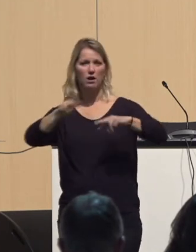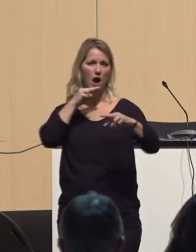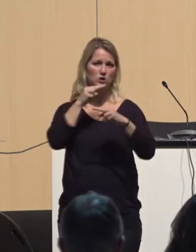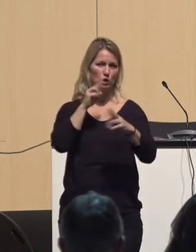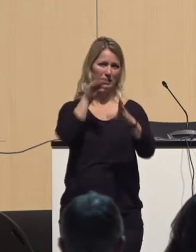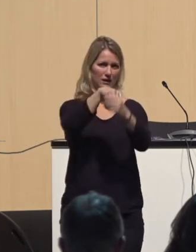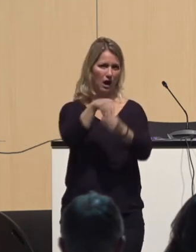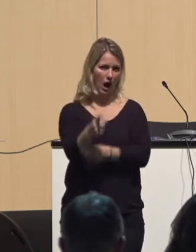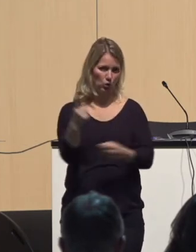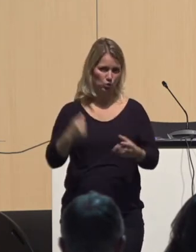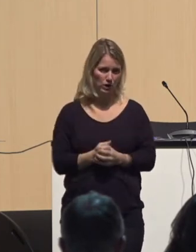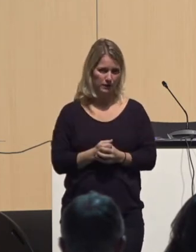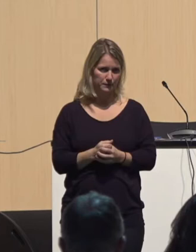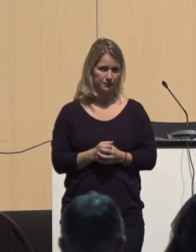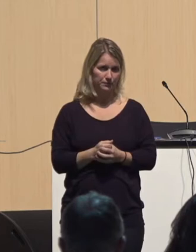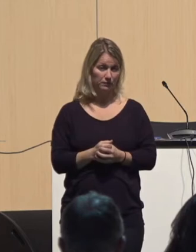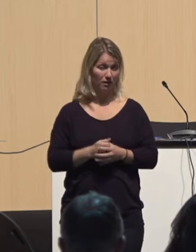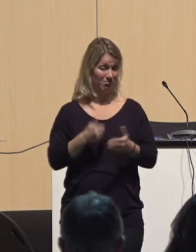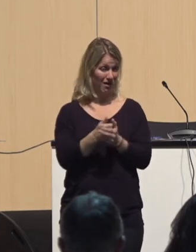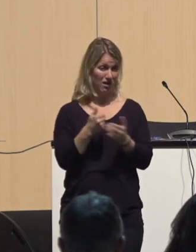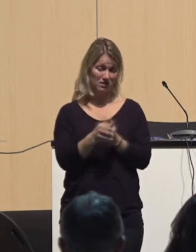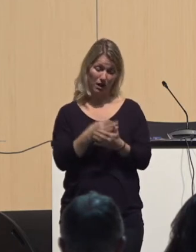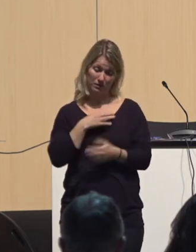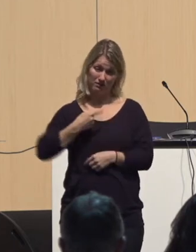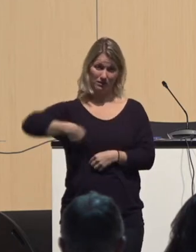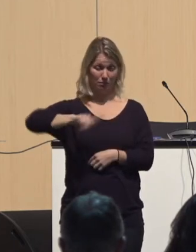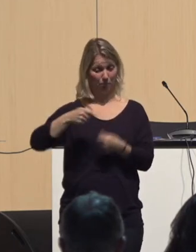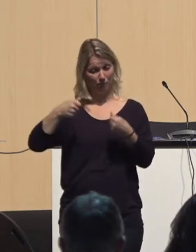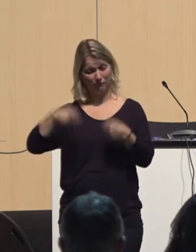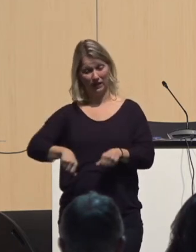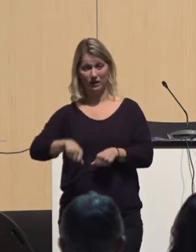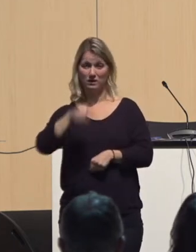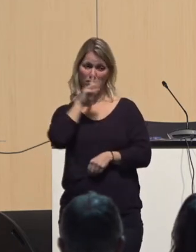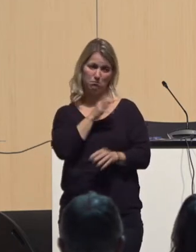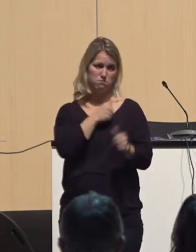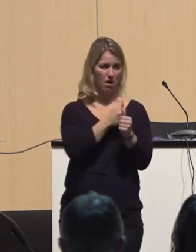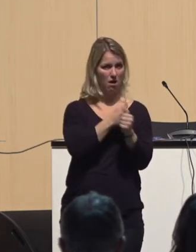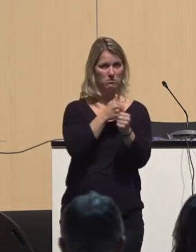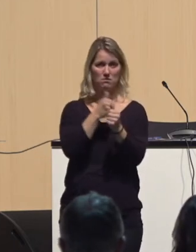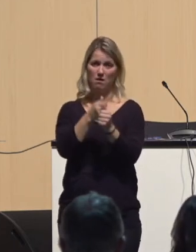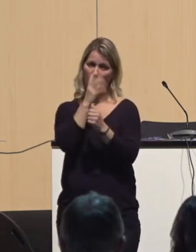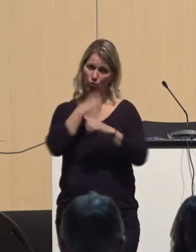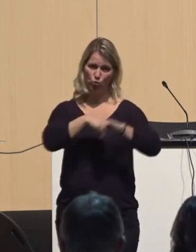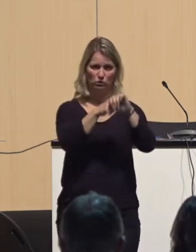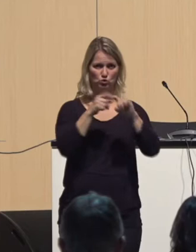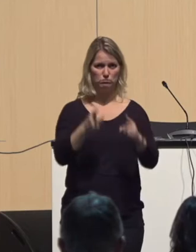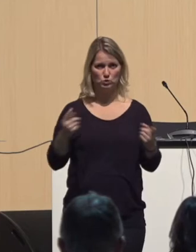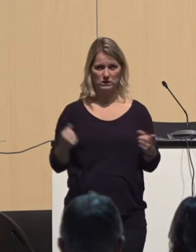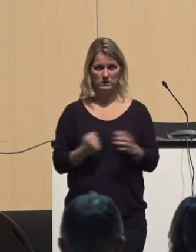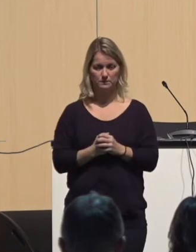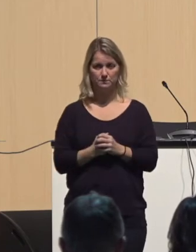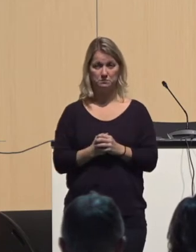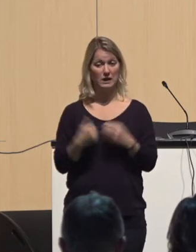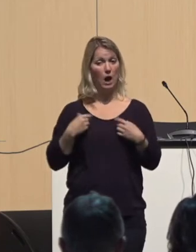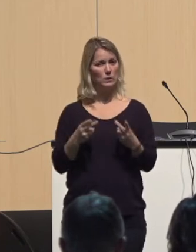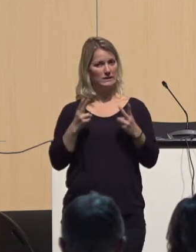Gastronomie. Und somit ist es unsere Pflicht, unsere städtischen Partner zu unterstützen. Und eine Sicherheit haben wir ja